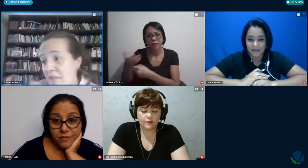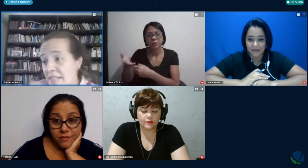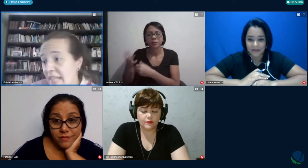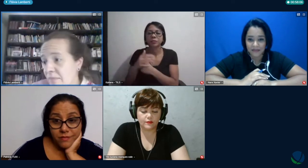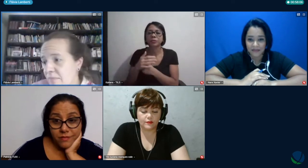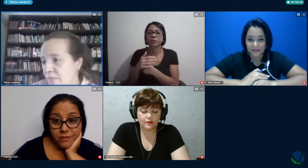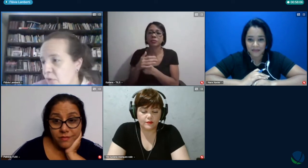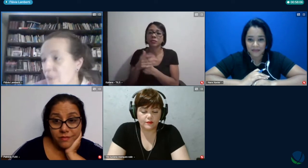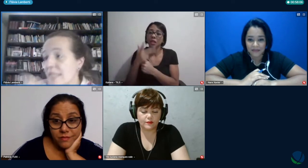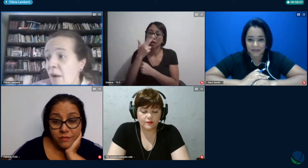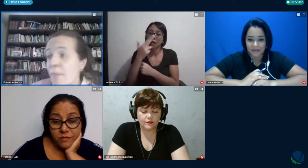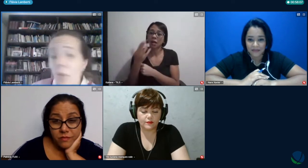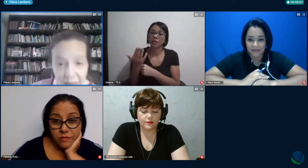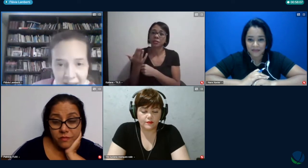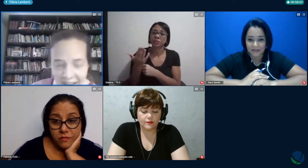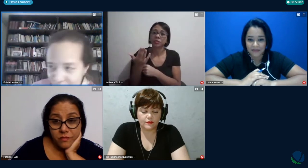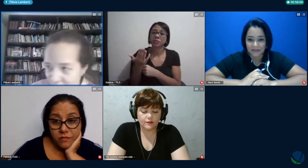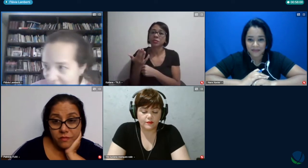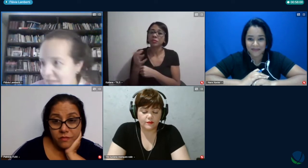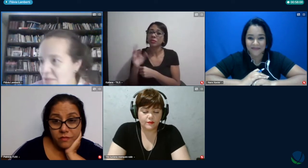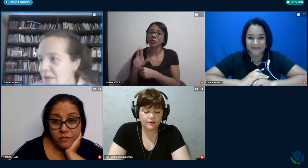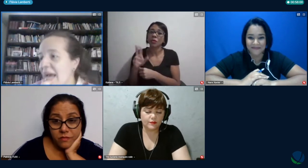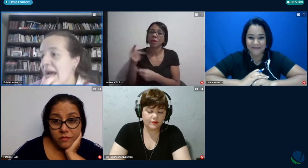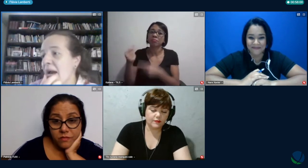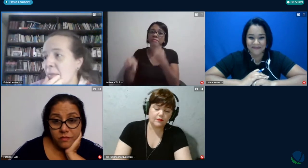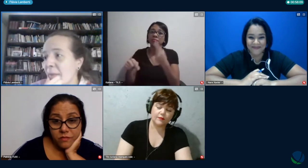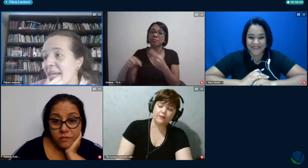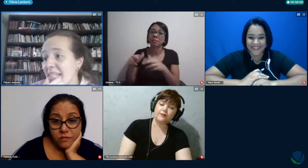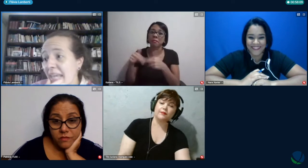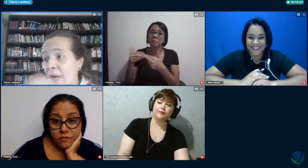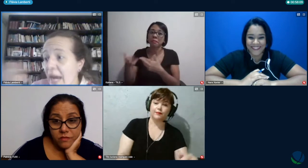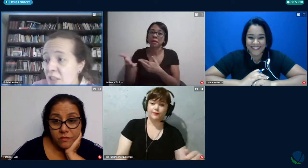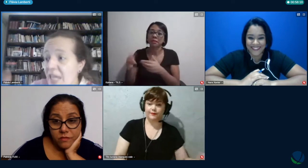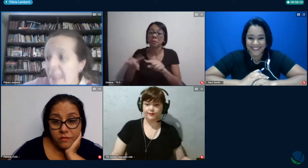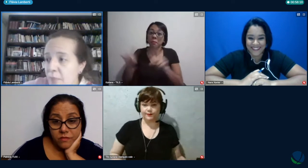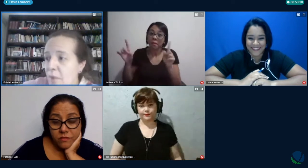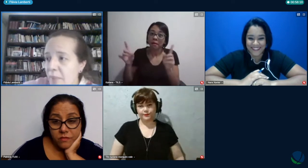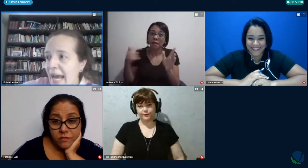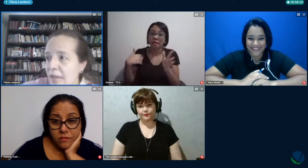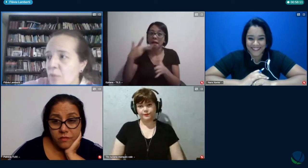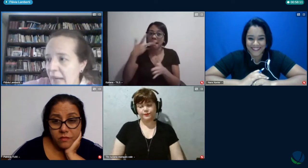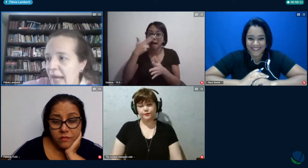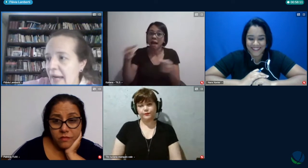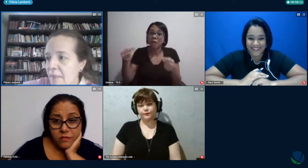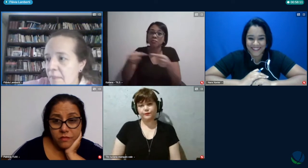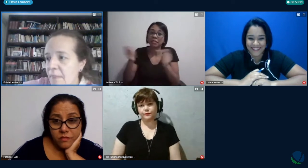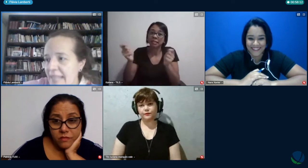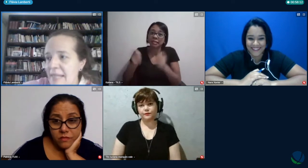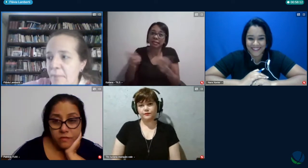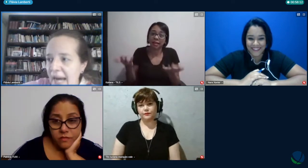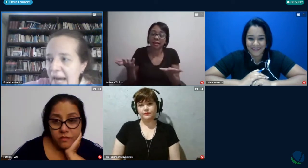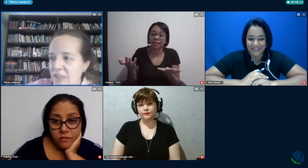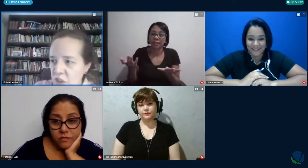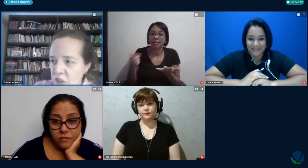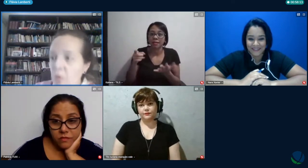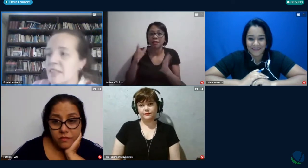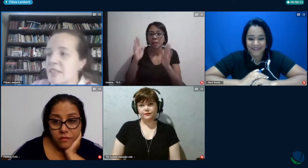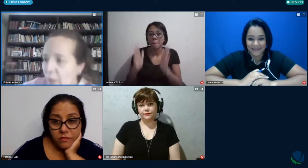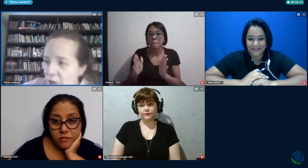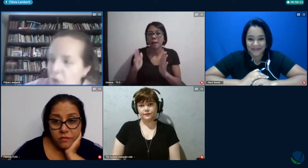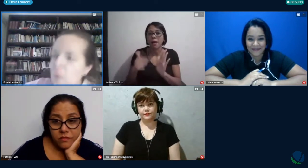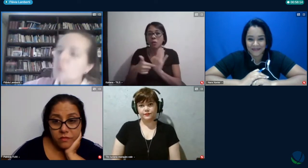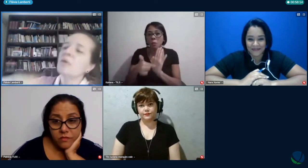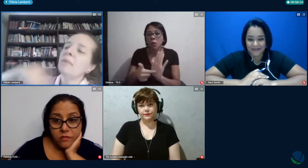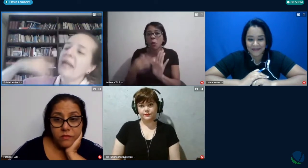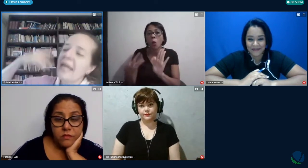assim, talvez nem fosse tão apropriado para isso. Mas eu acho que ele está apropriado para essa parte, de